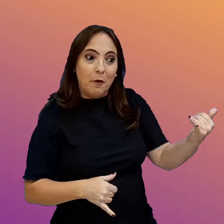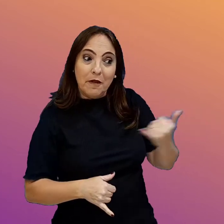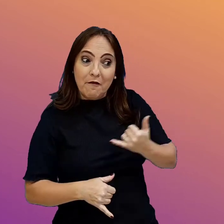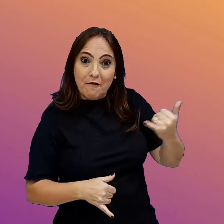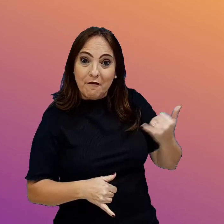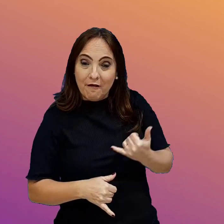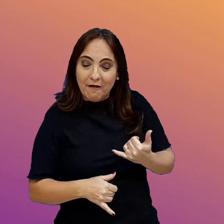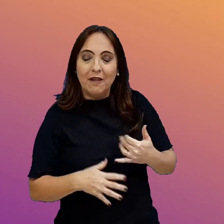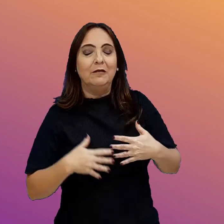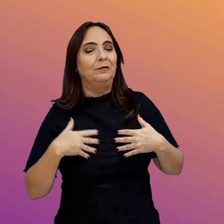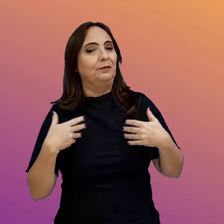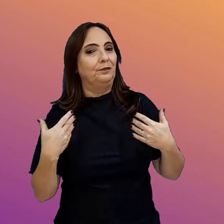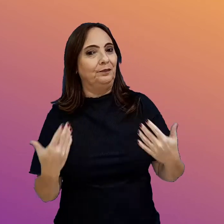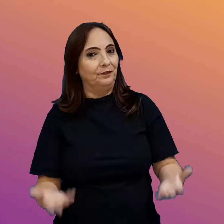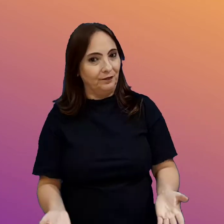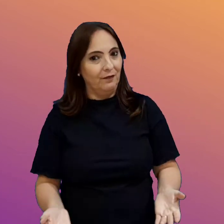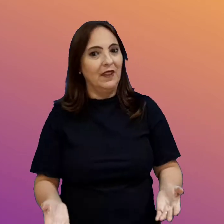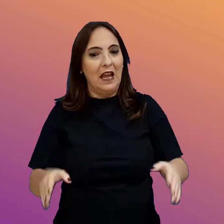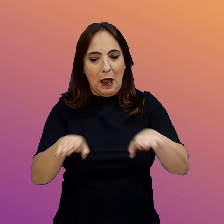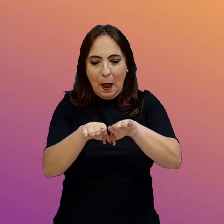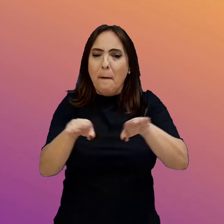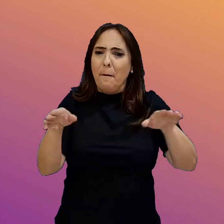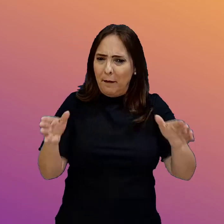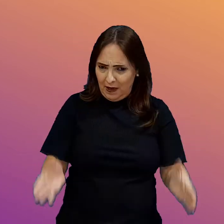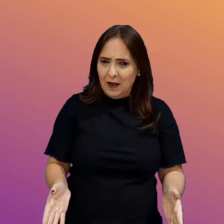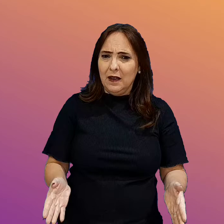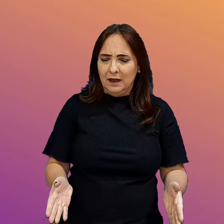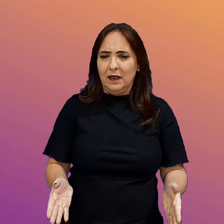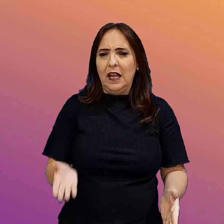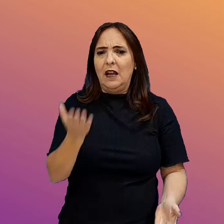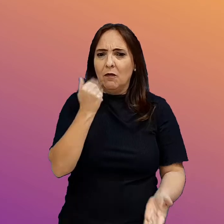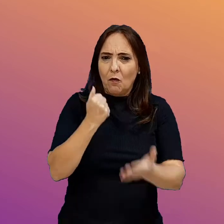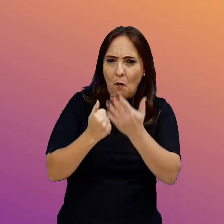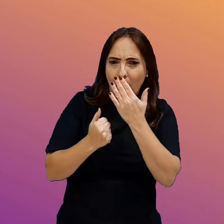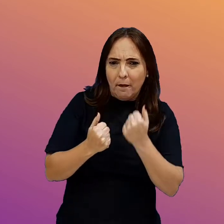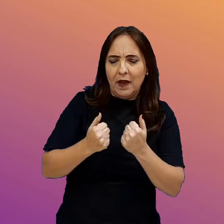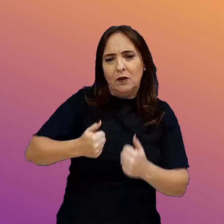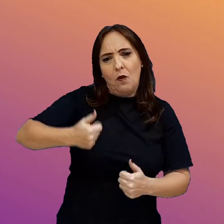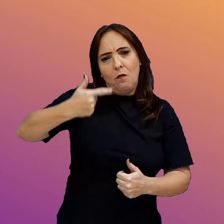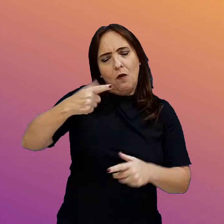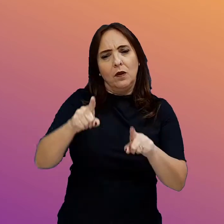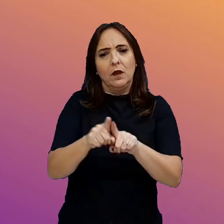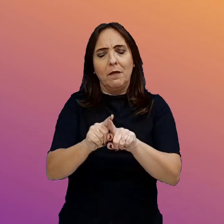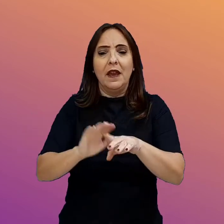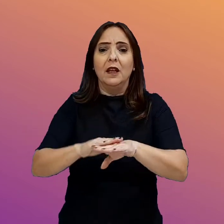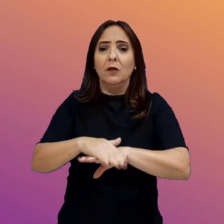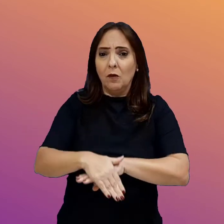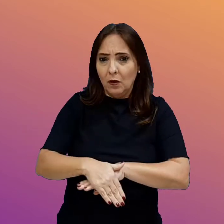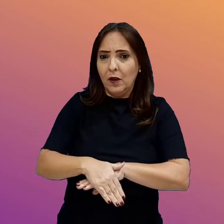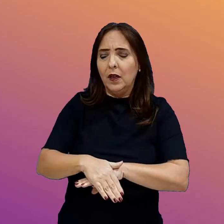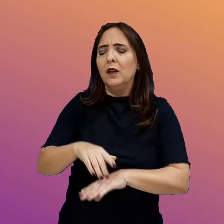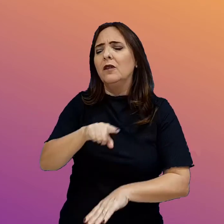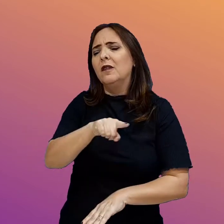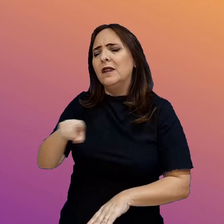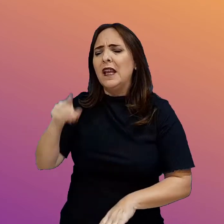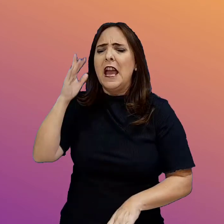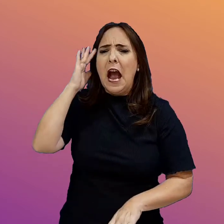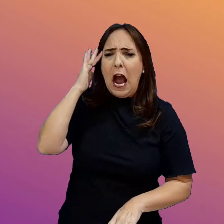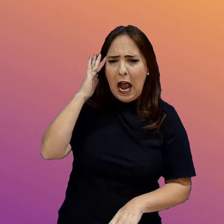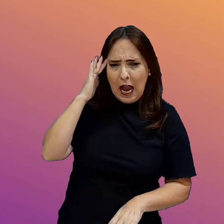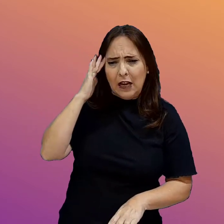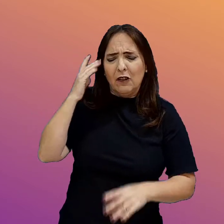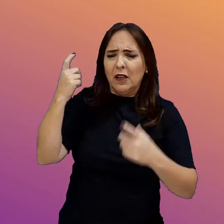coisa. Mesa de jantar, mesa do almoço, é lugar de conversar, de